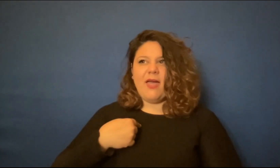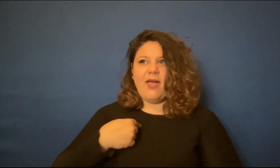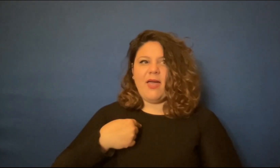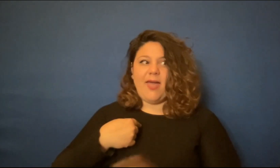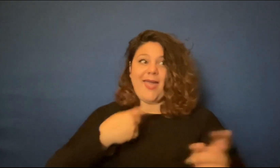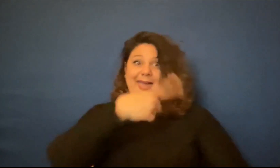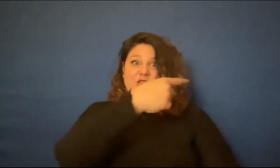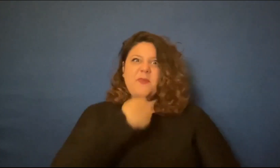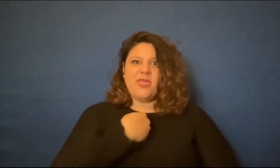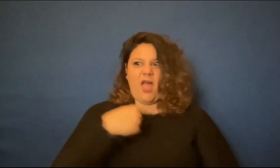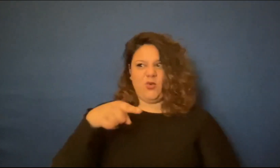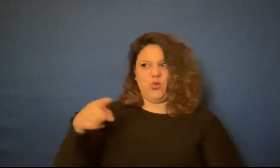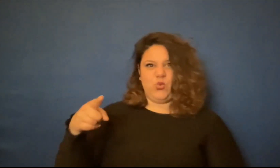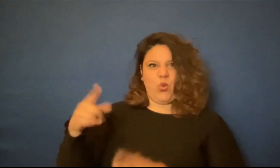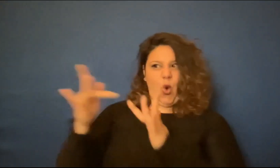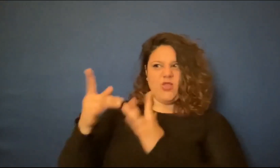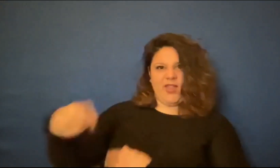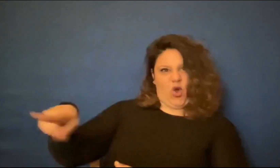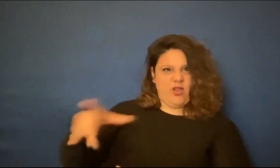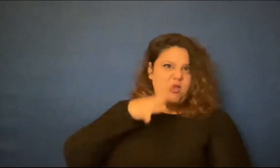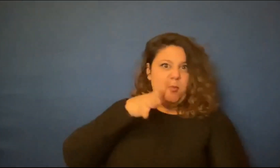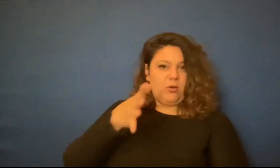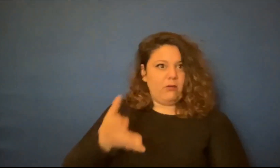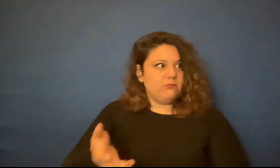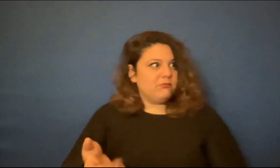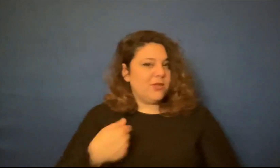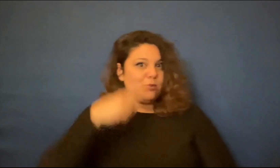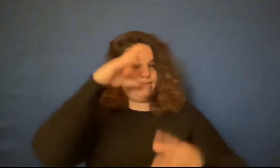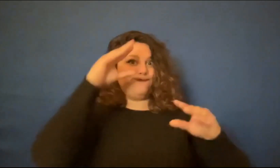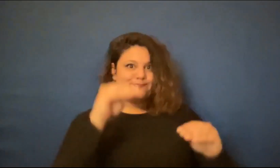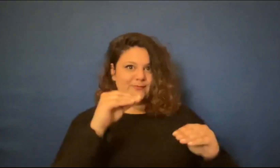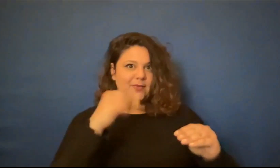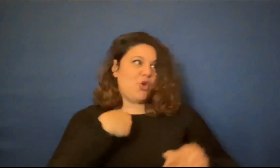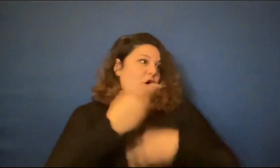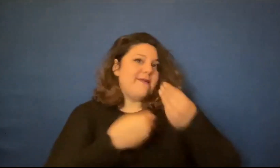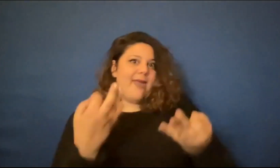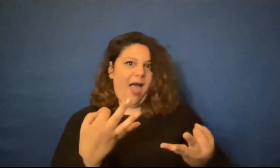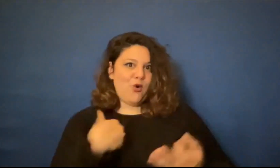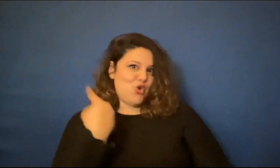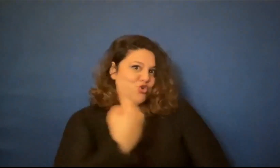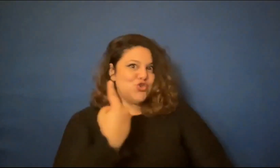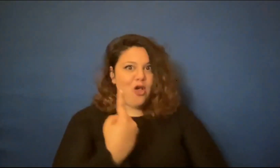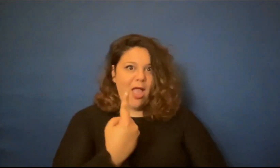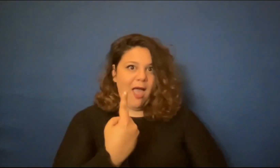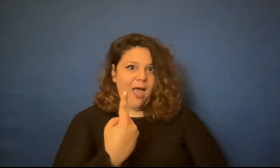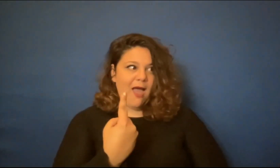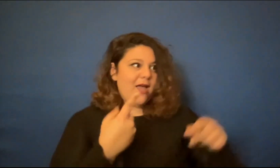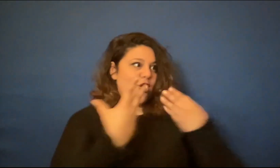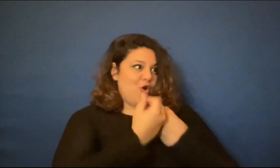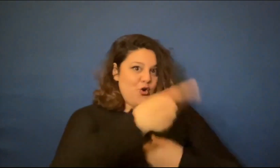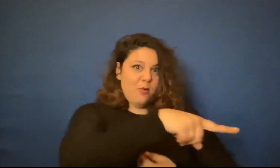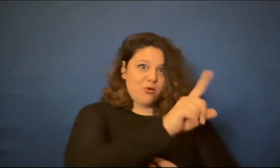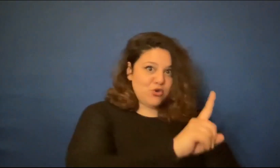Dice, digo, a ver, y yo ya ahí, digo, me quedo bloqueada, digo, ¿qué hago? ¿Me quedo ya sola? Y veces que me he quedado sola